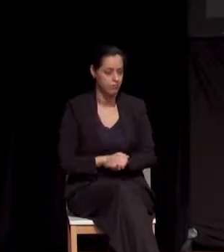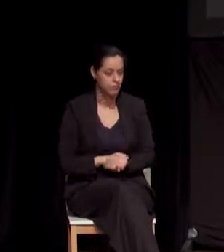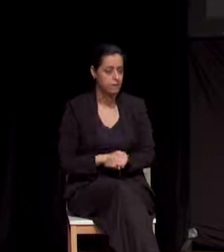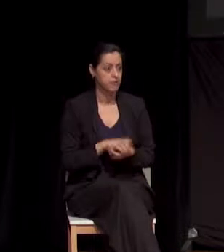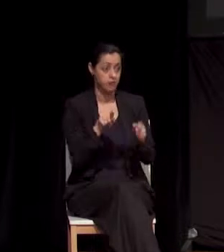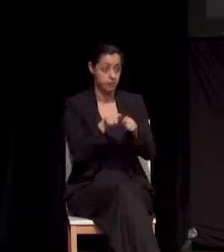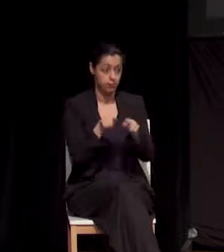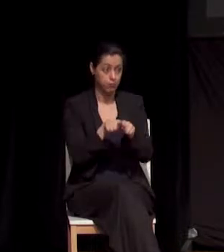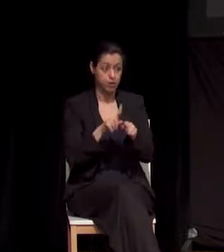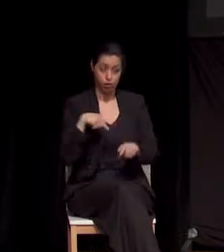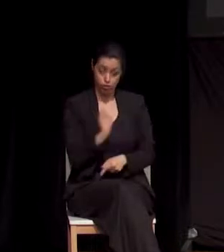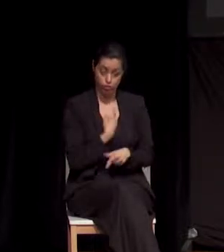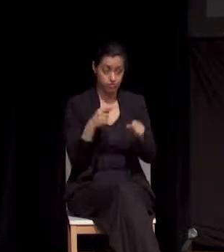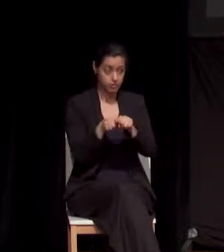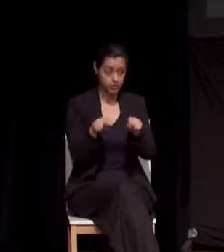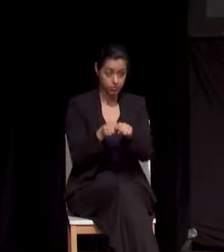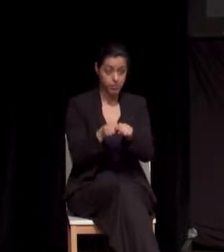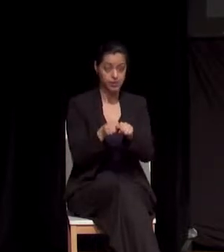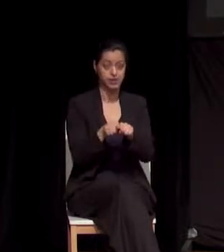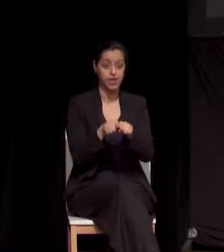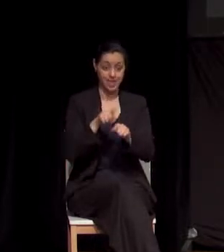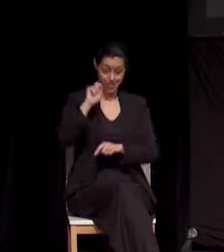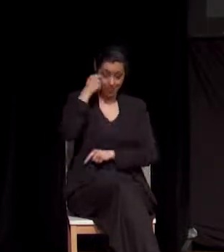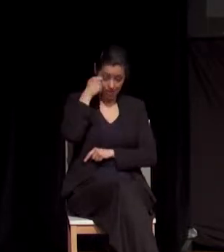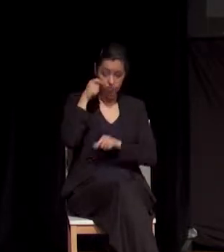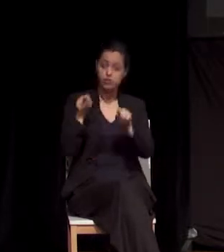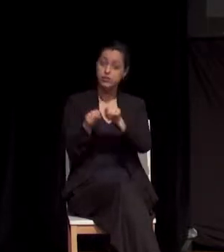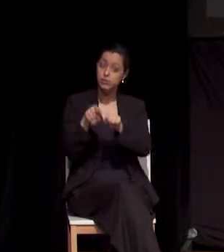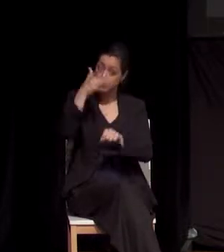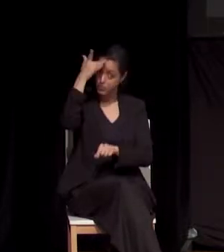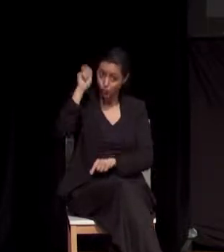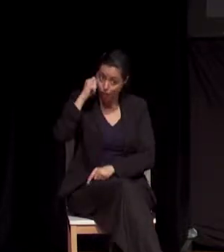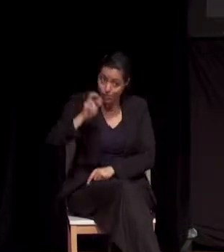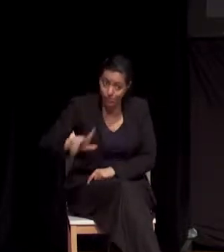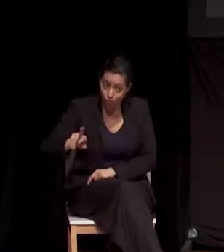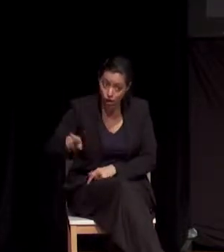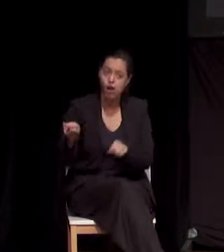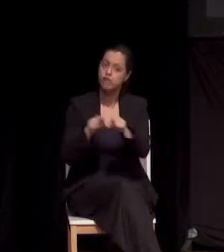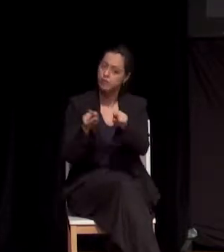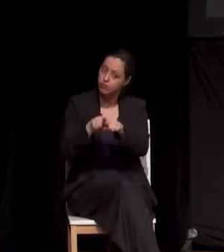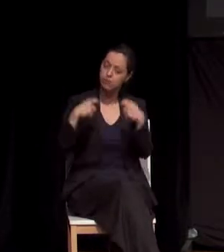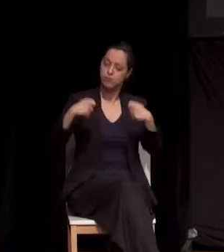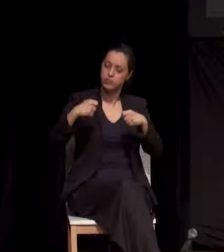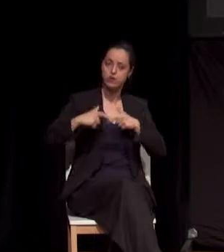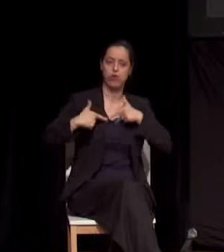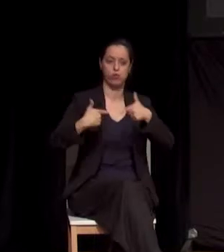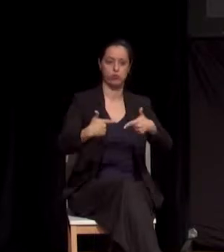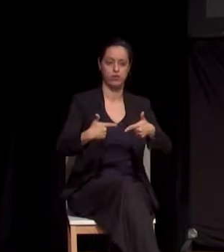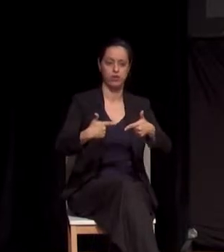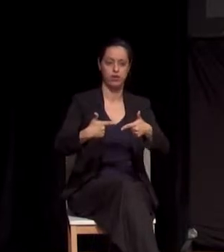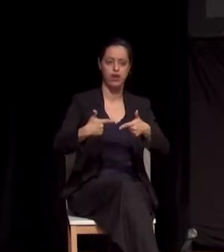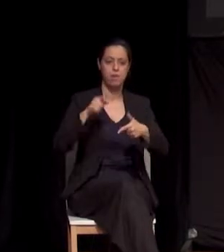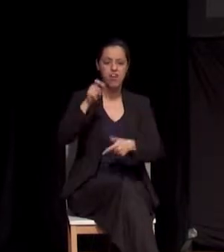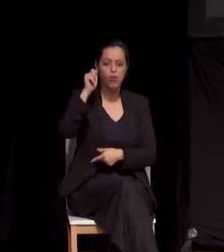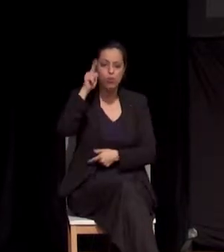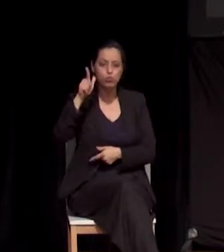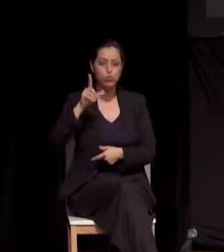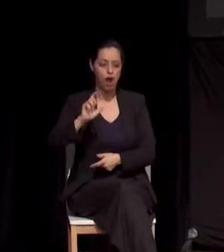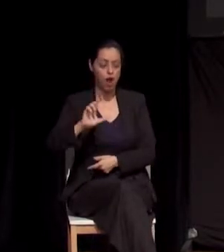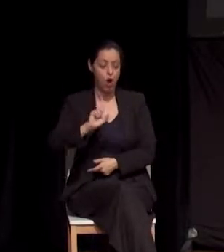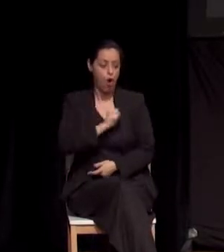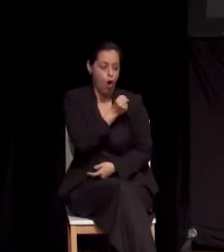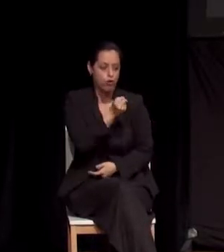as pessoas negras, não negras, nós temos que lutar também para tirar essa cultura de ódio. Porque o sistema